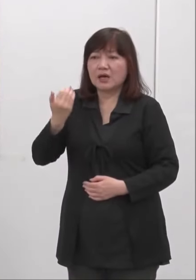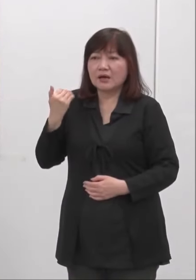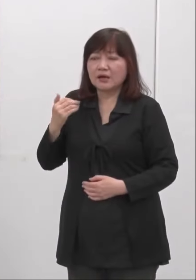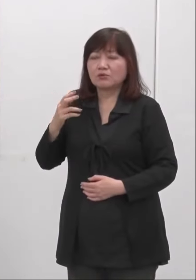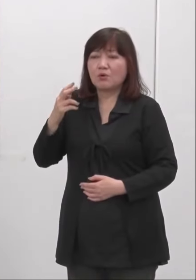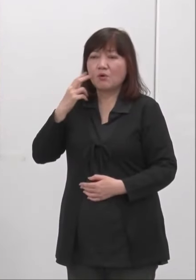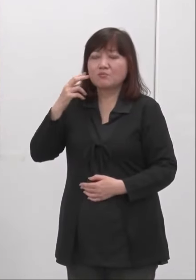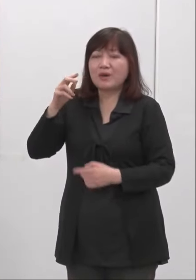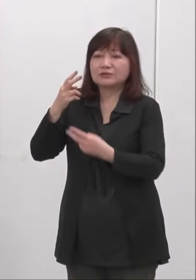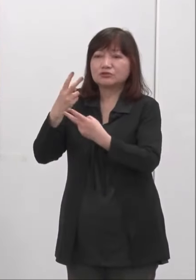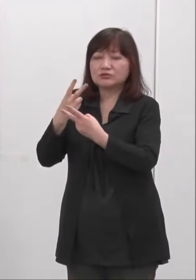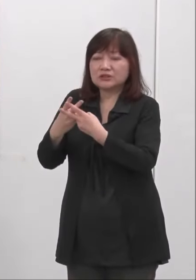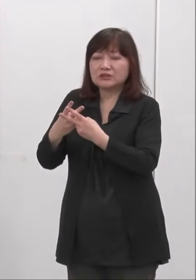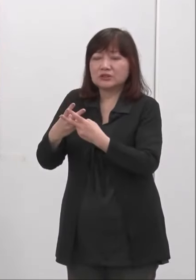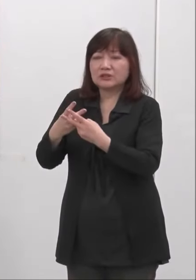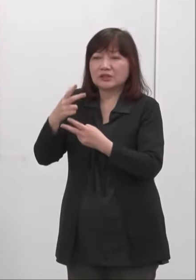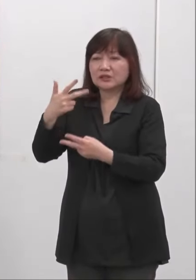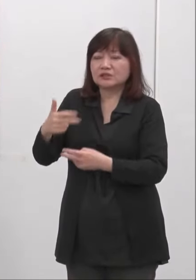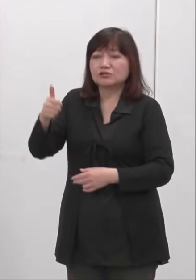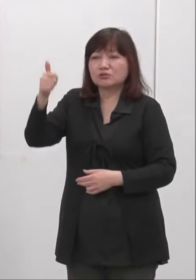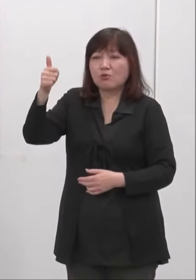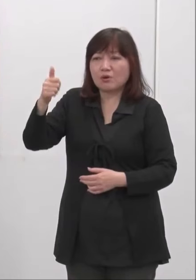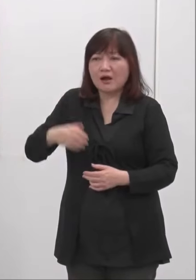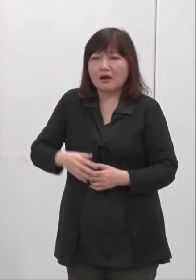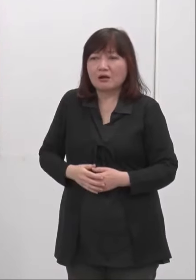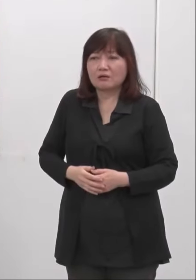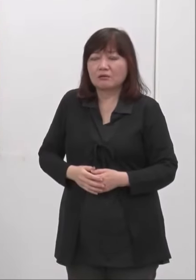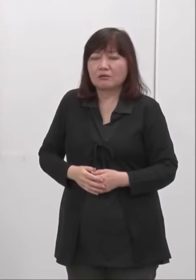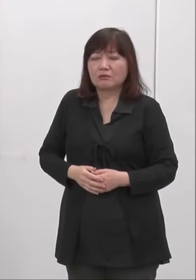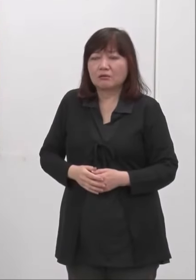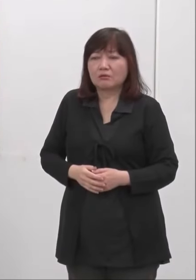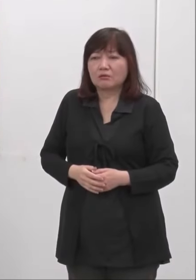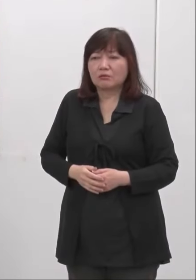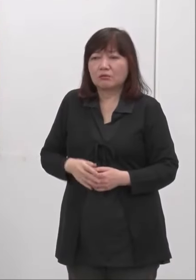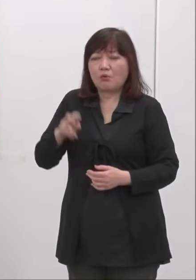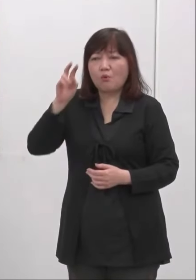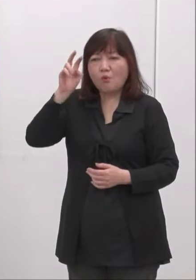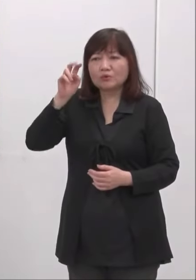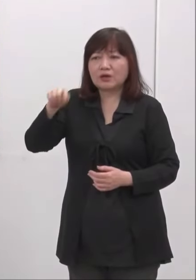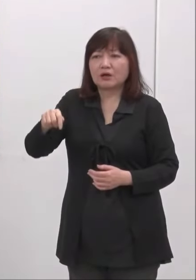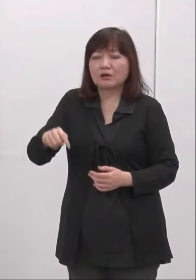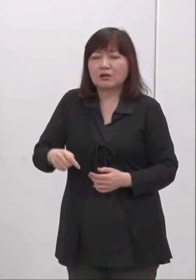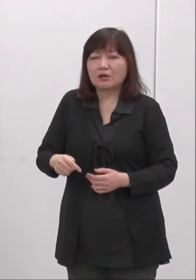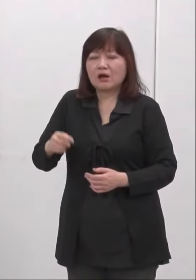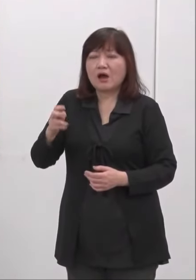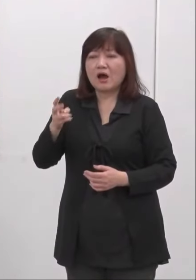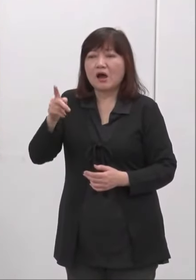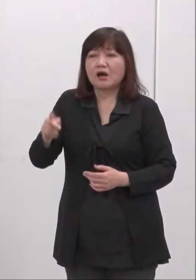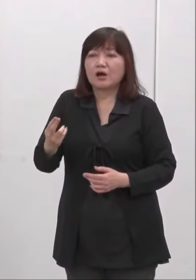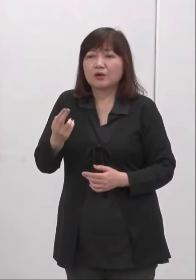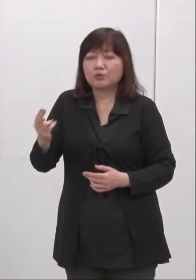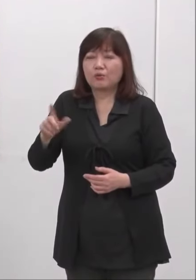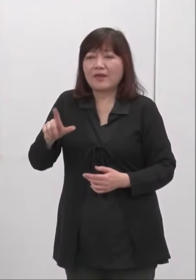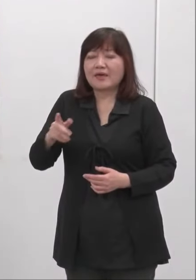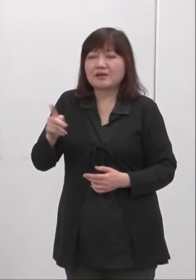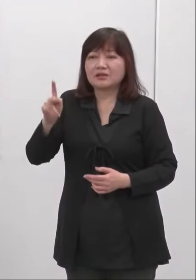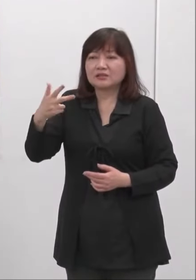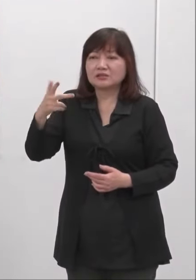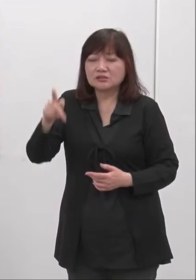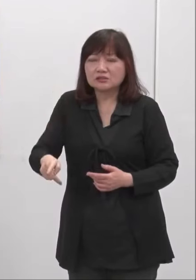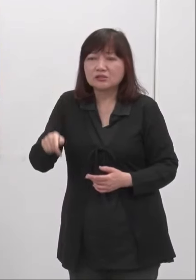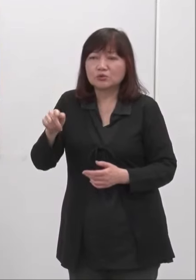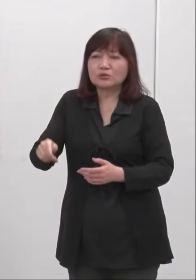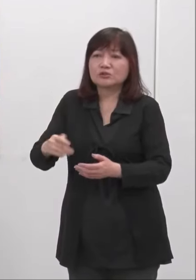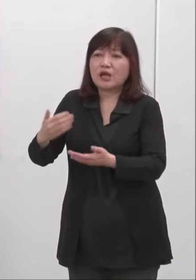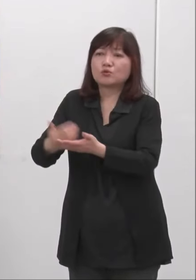市長会見の時に、うん、この大阪のパビリオンというのを、ハードのこうレガシーとして、残していって、その